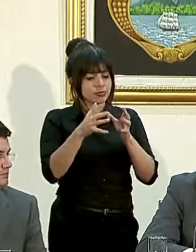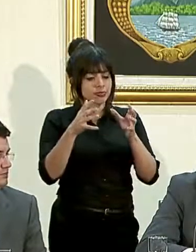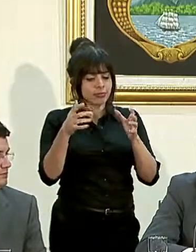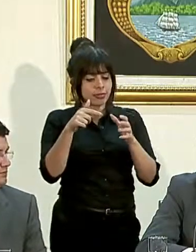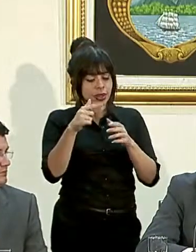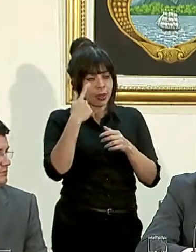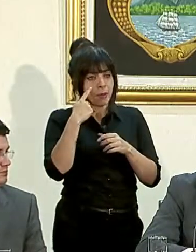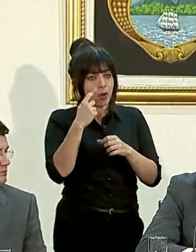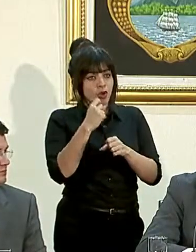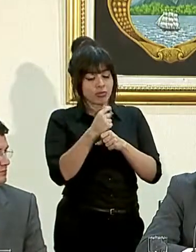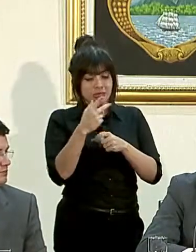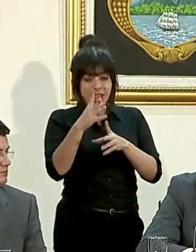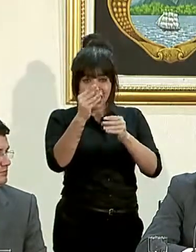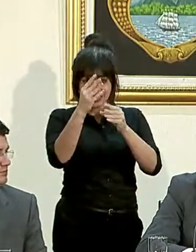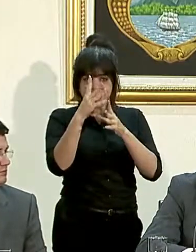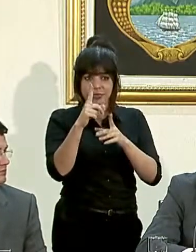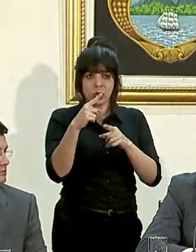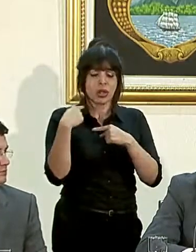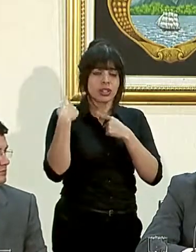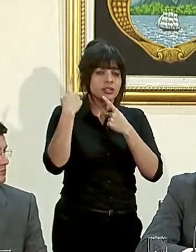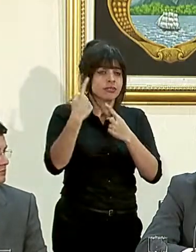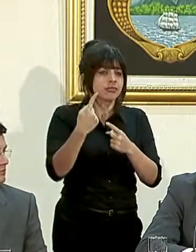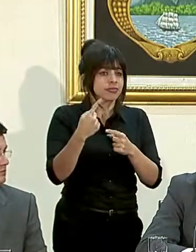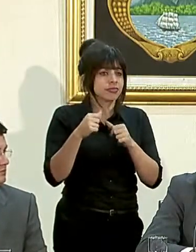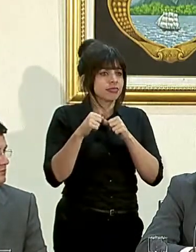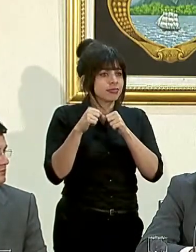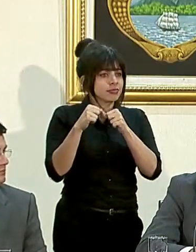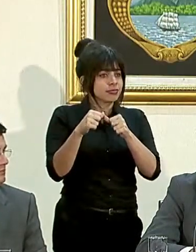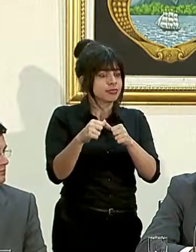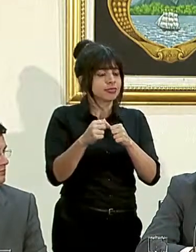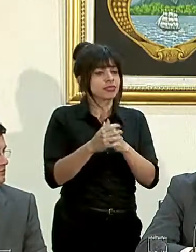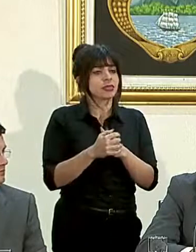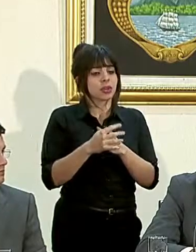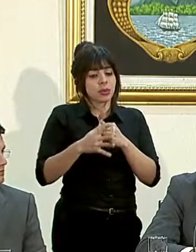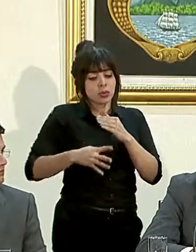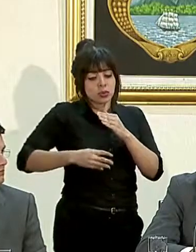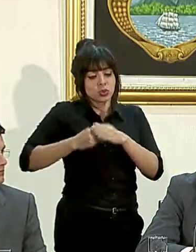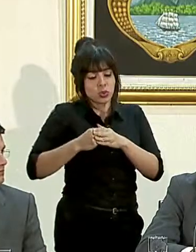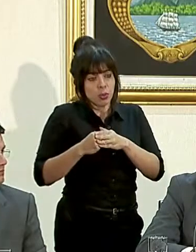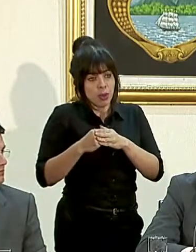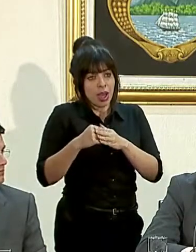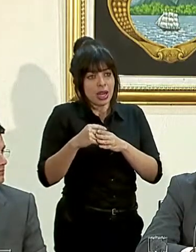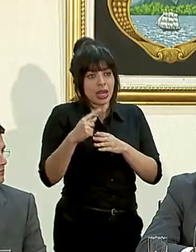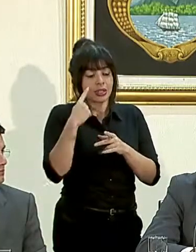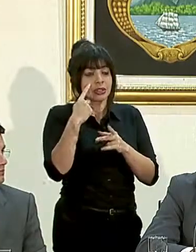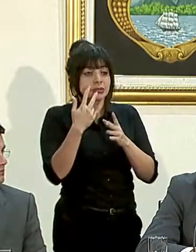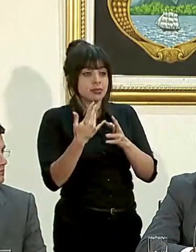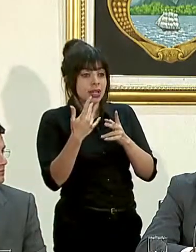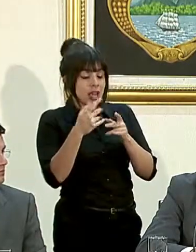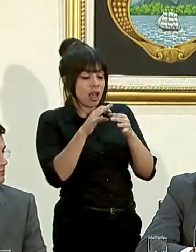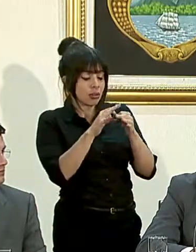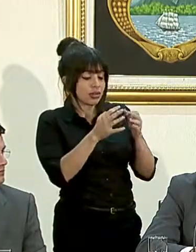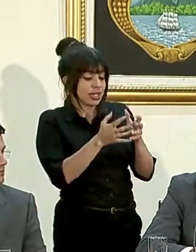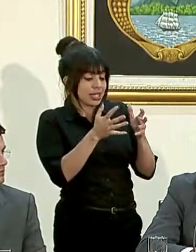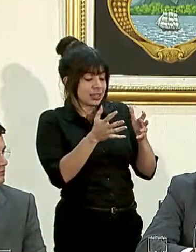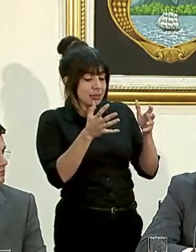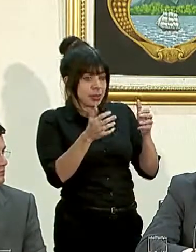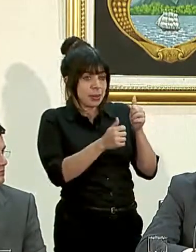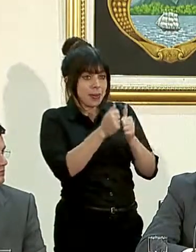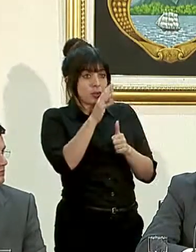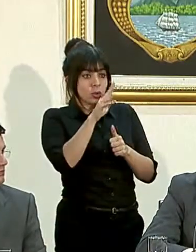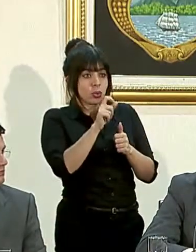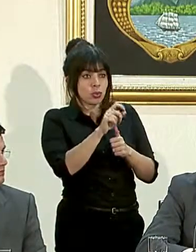otra indican una tendencia que sumada a las expectativas de crecimiento del más del